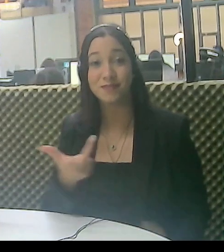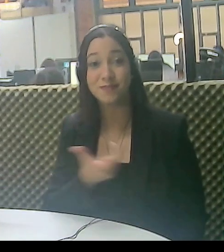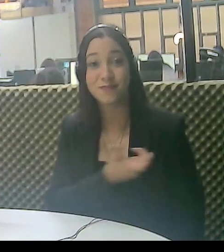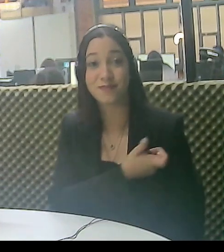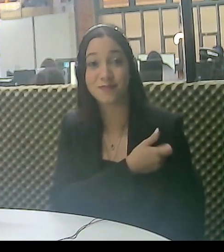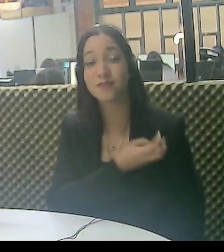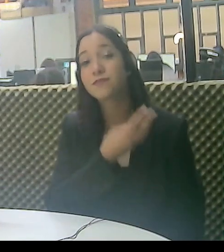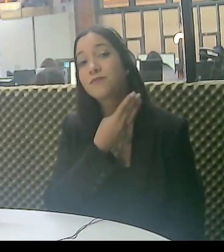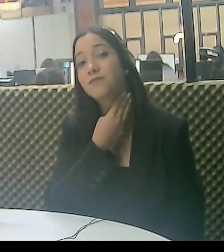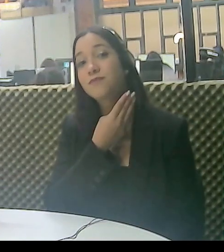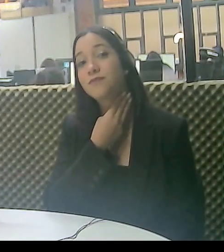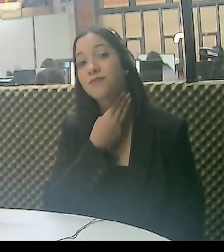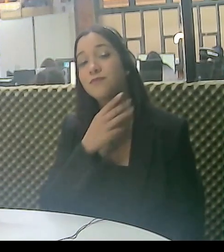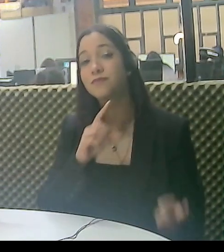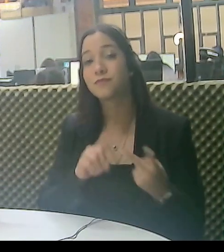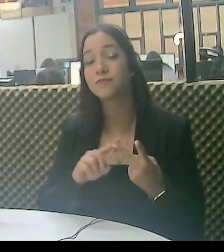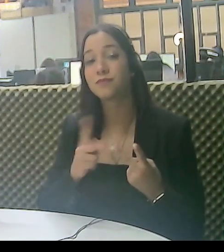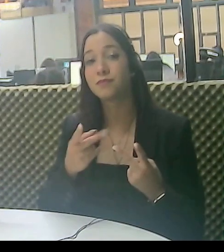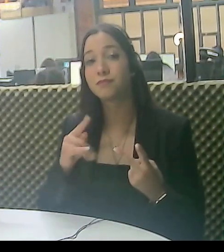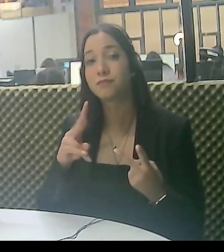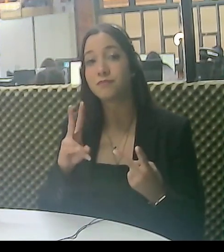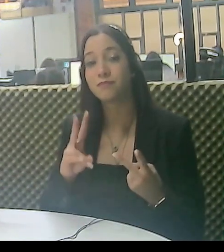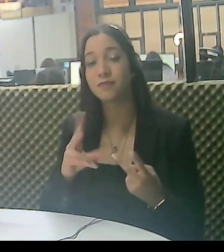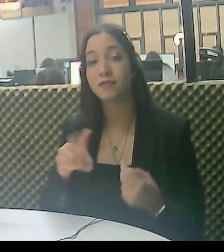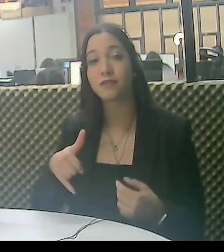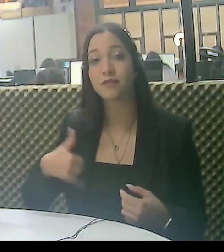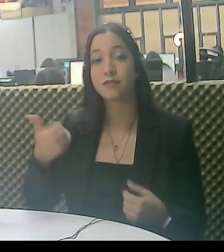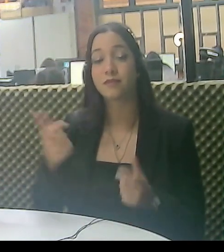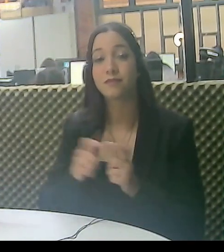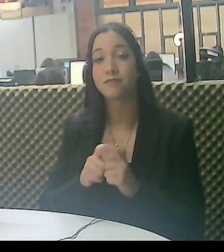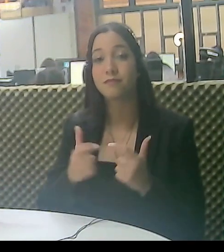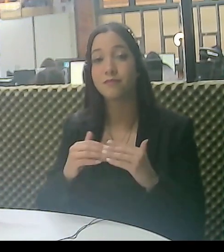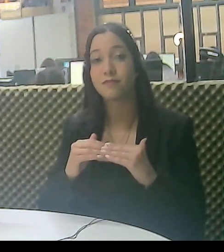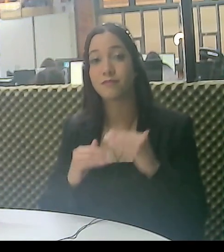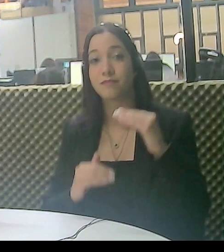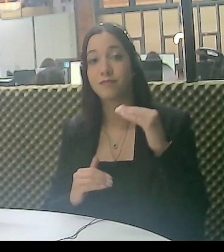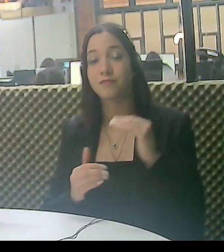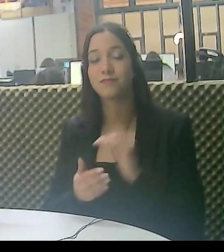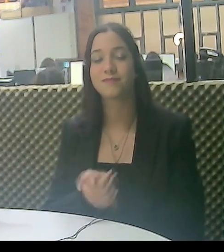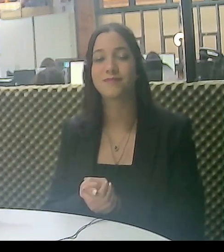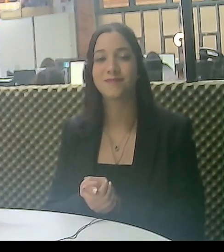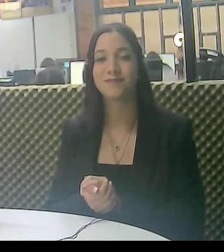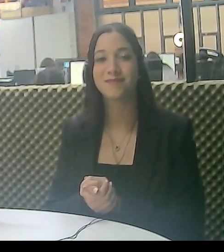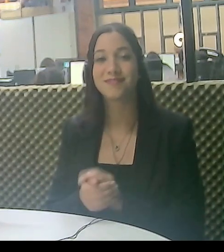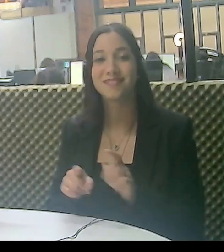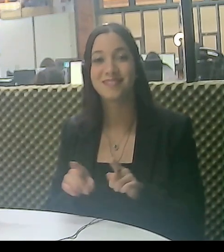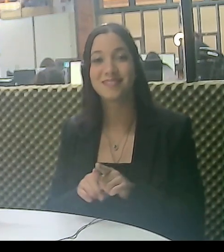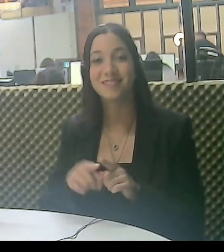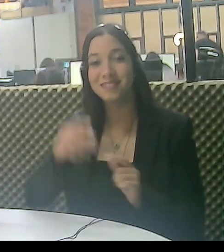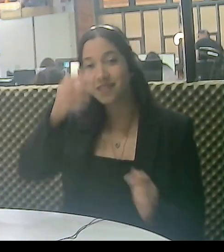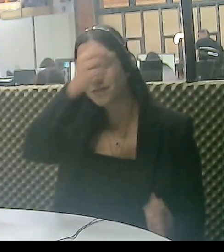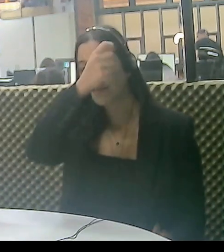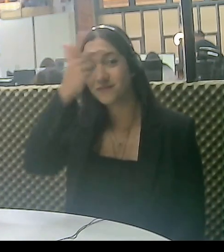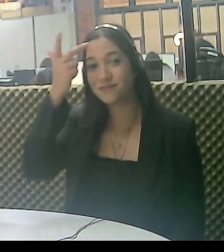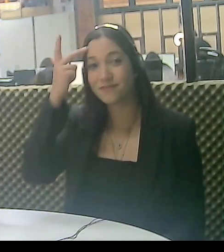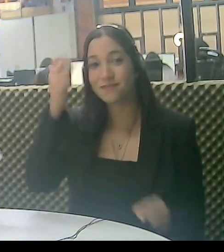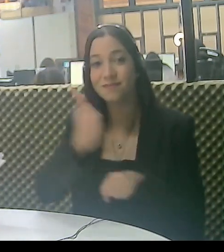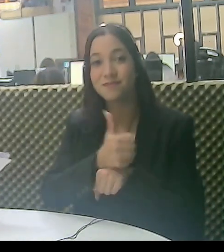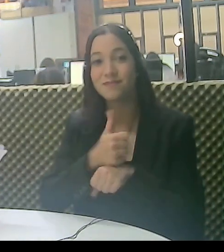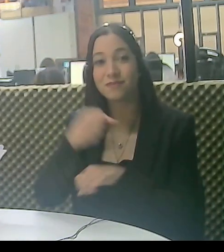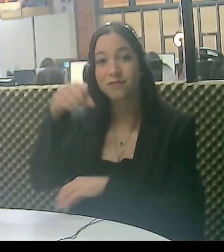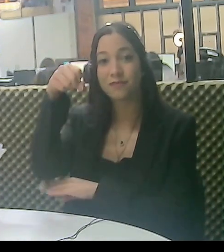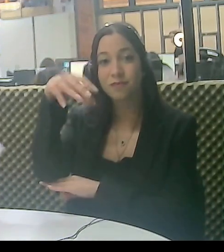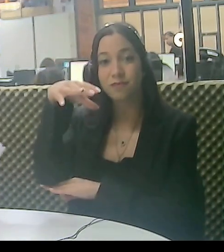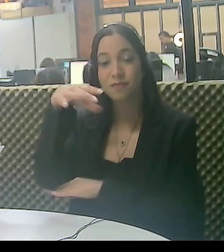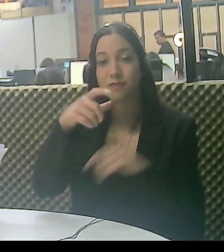Vacinação contra meningite e HPV tem faixa etária ampliada. E ainda, a Prefeitura melhora a iluminação